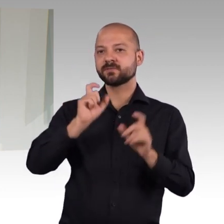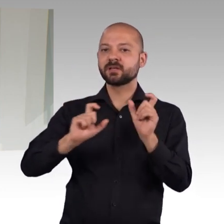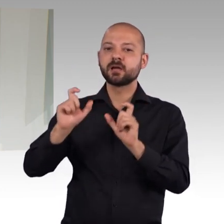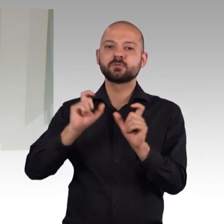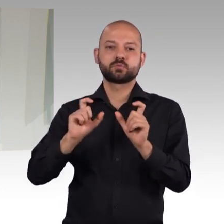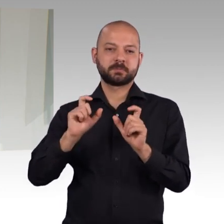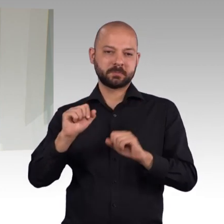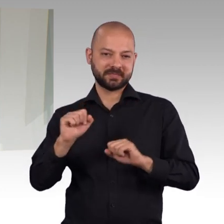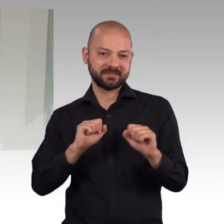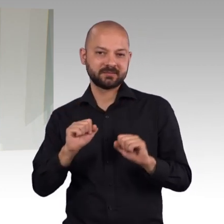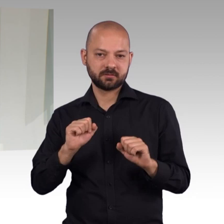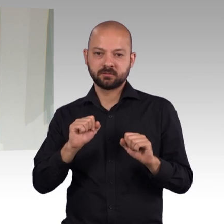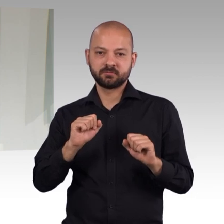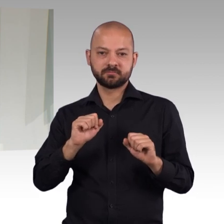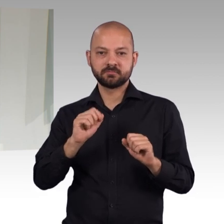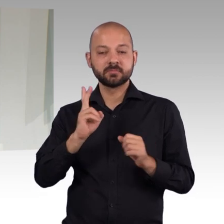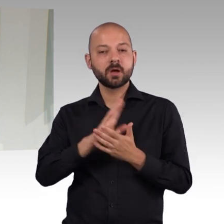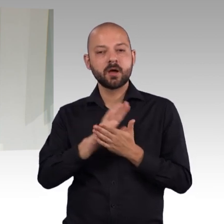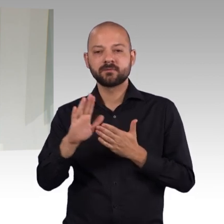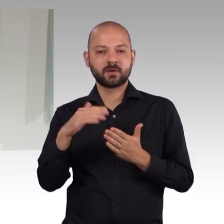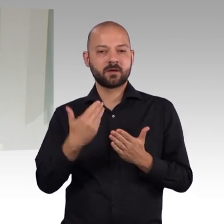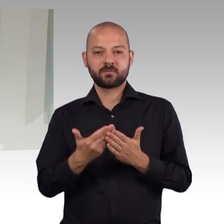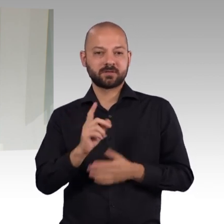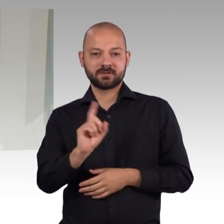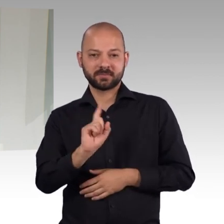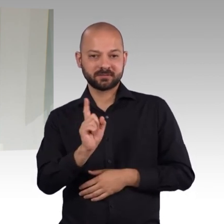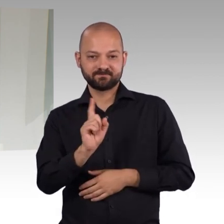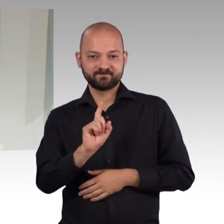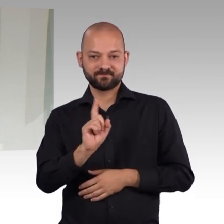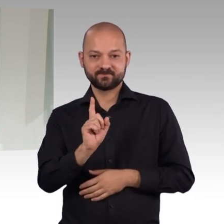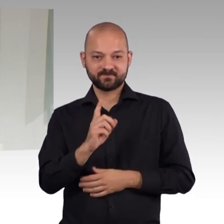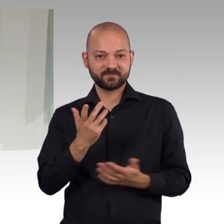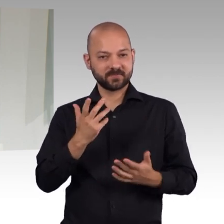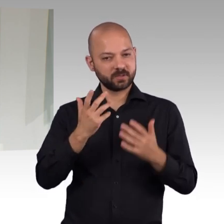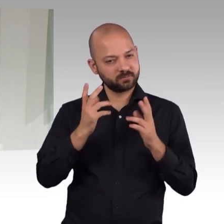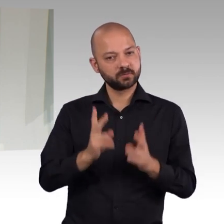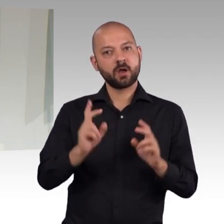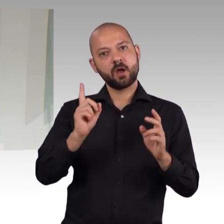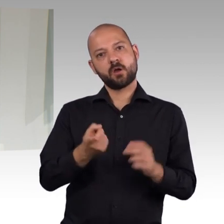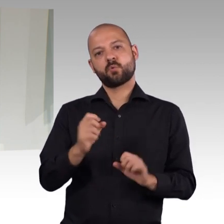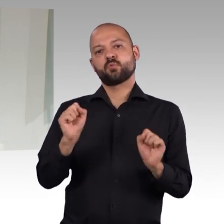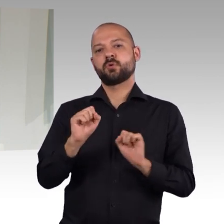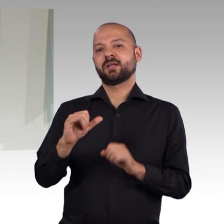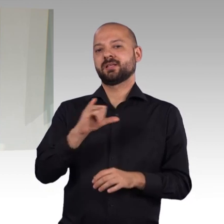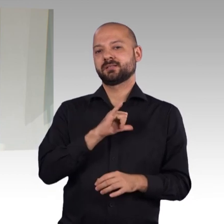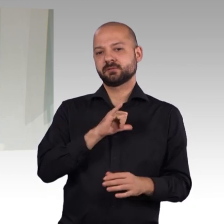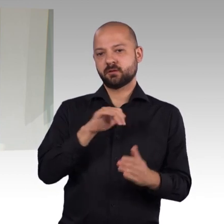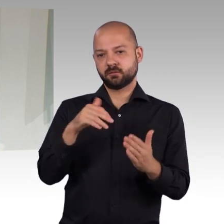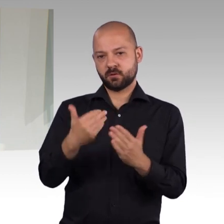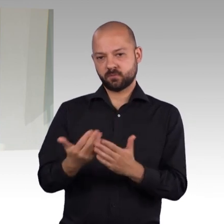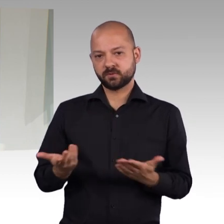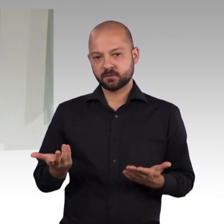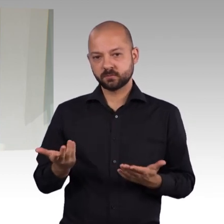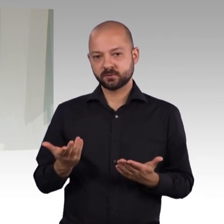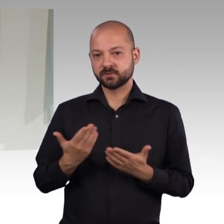als Verteidigungsministerin kann man viel machen, man kann aber auch viel falsch machen. Ihre Vorgängerin, Frau von